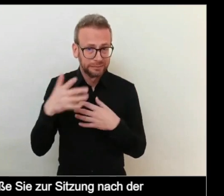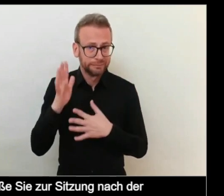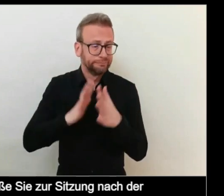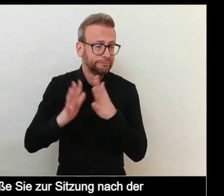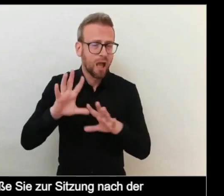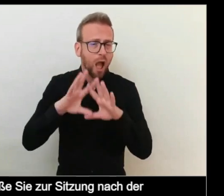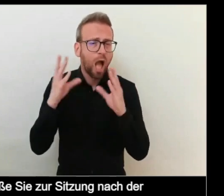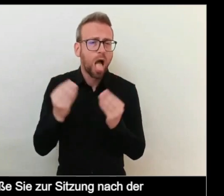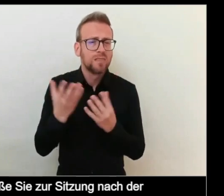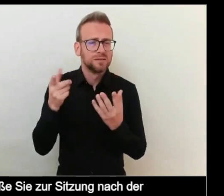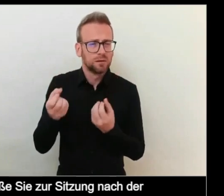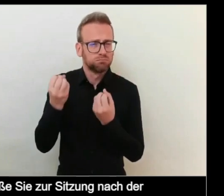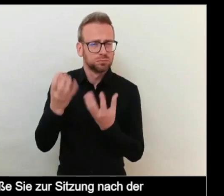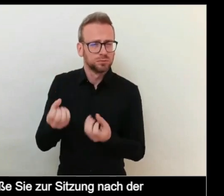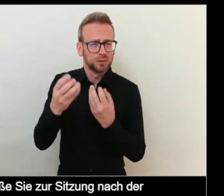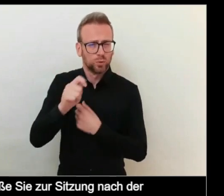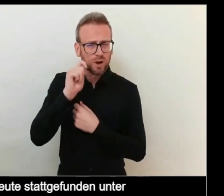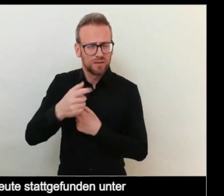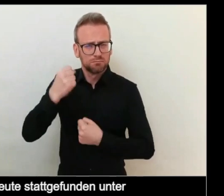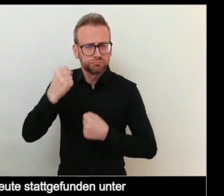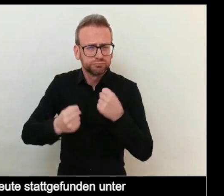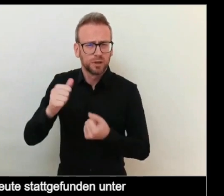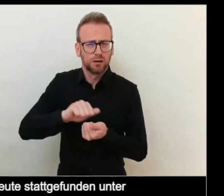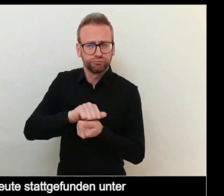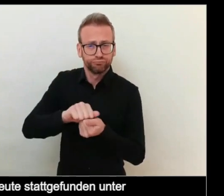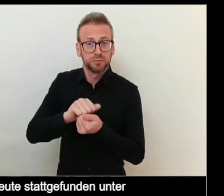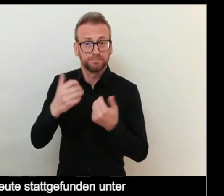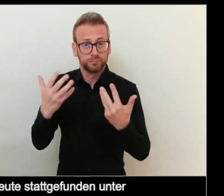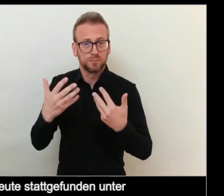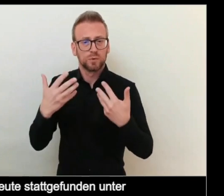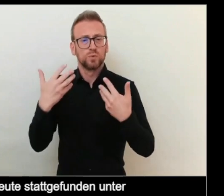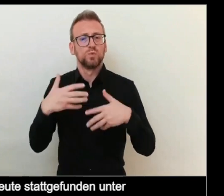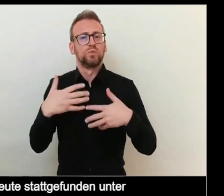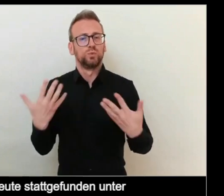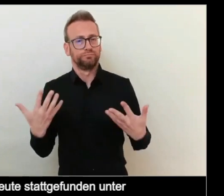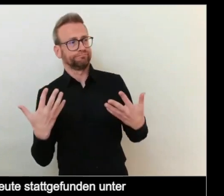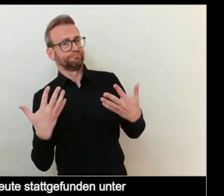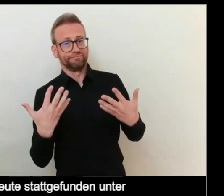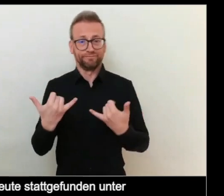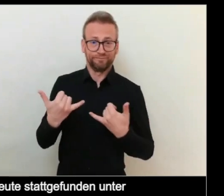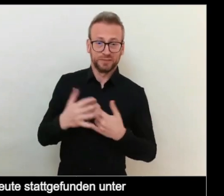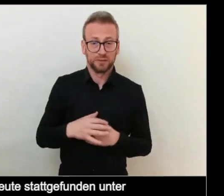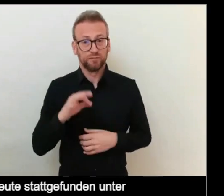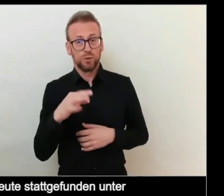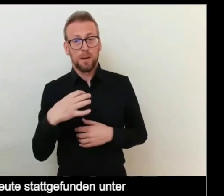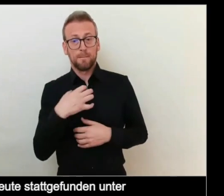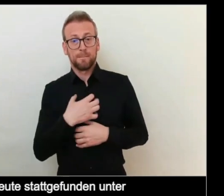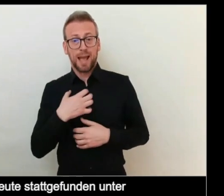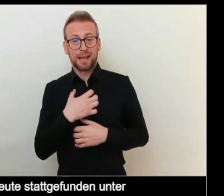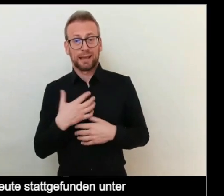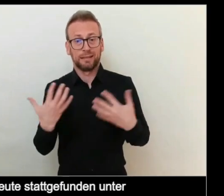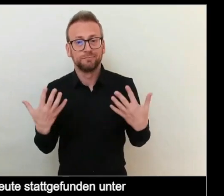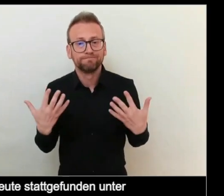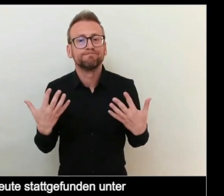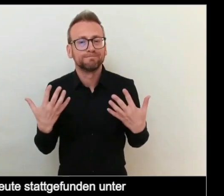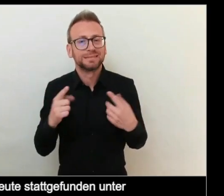Braucht es jetzt nicht im Einzelnen alles zu erwähnen, da wir ja nachher im Landtag auch noch die Regierungserklärung des Ministerpräsidenten